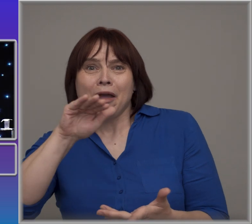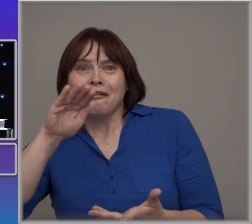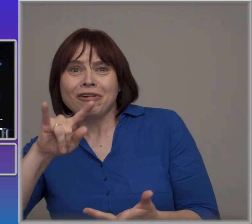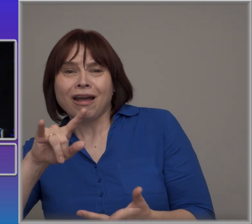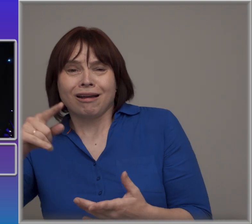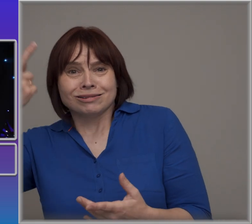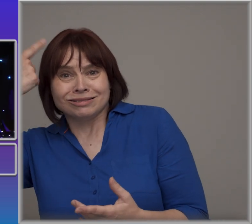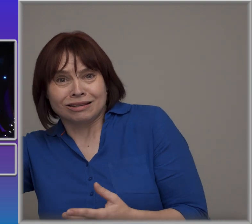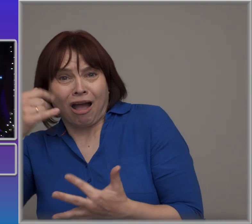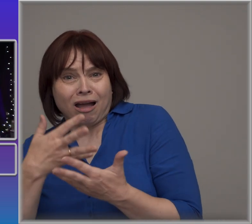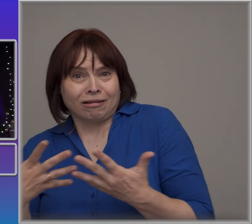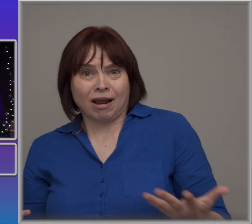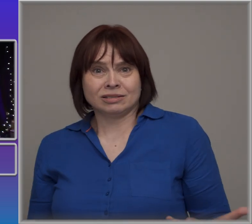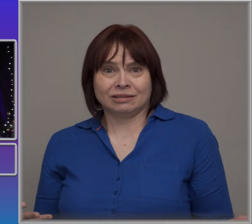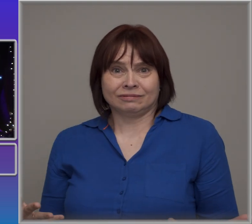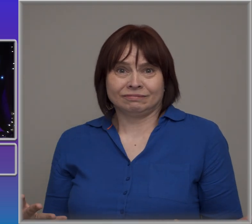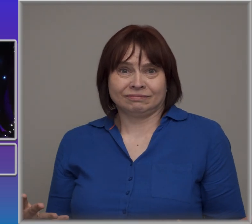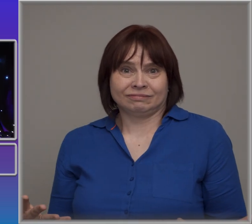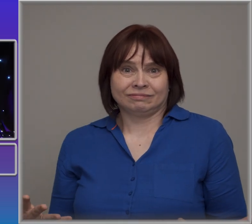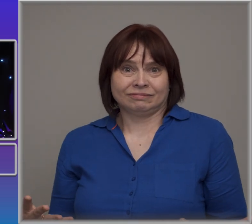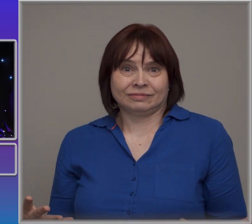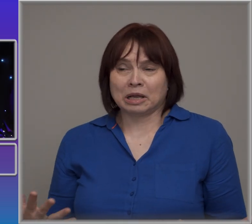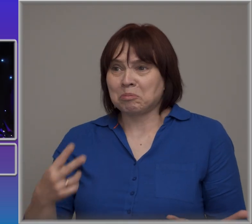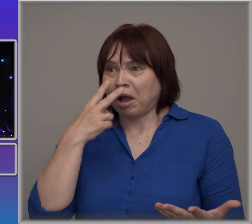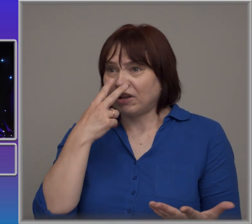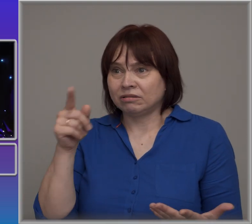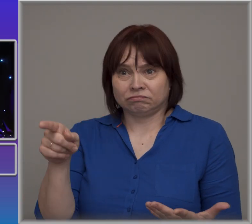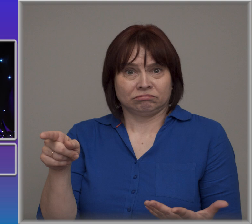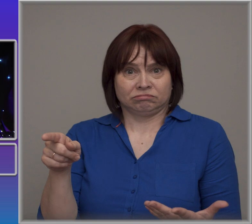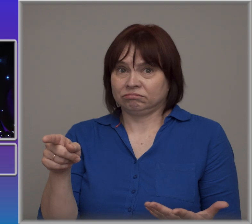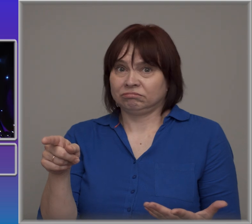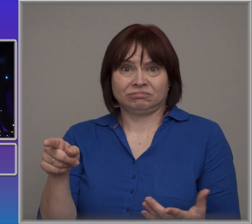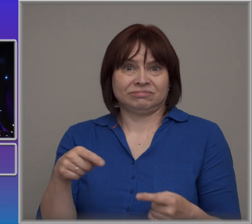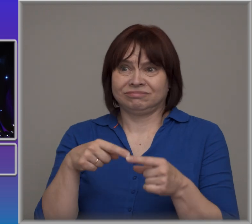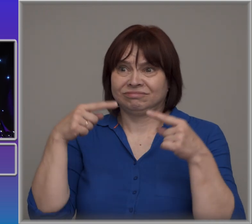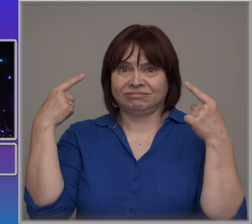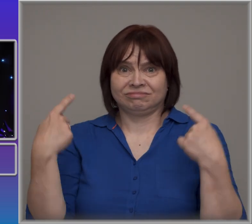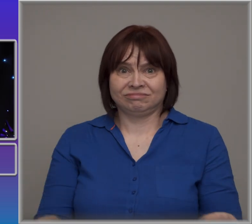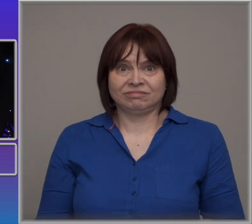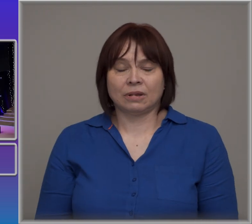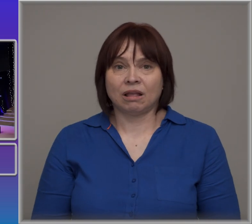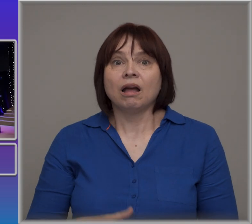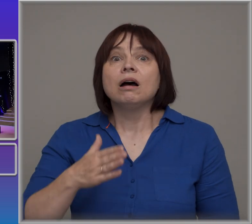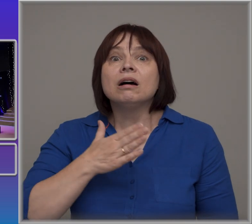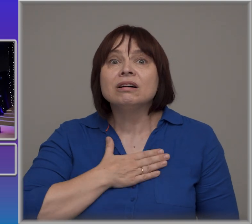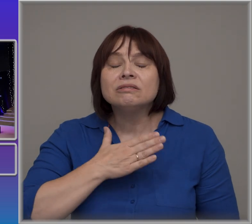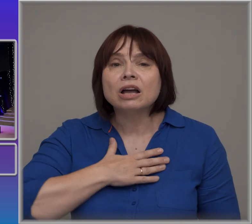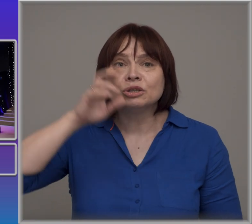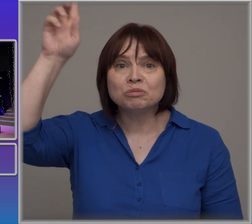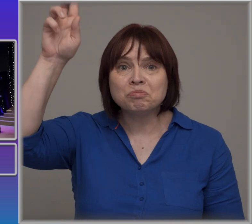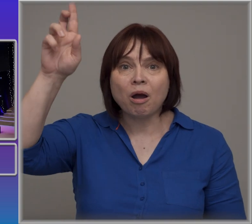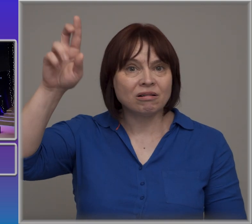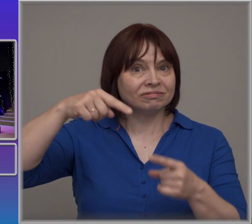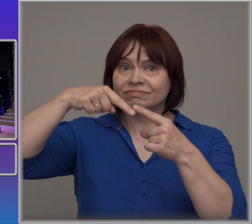произведение, в котором говорится о том, что боги, сделанные боги, сотворенные боги, они... И